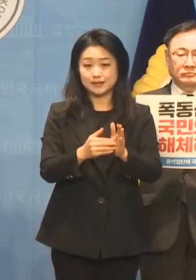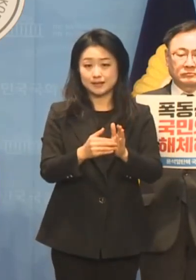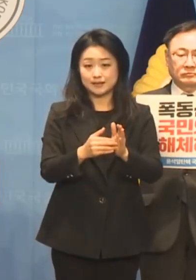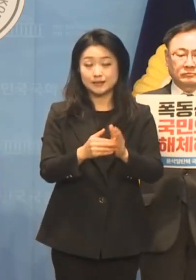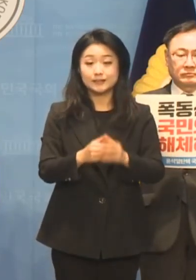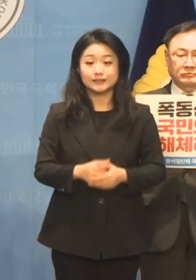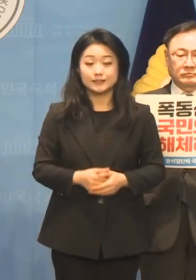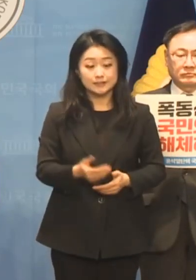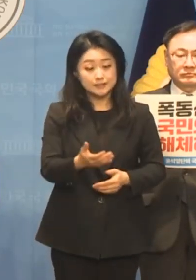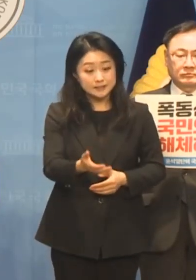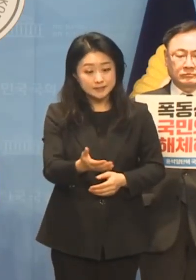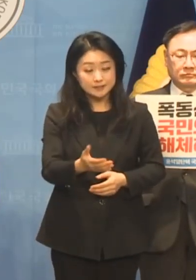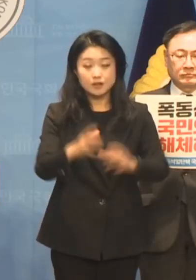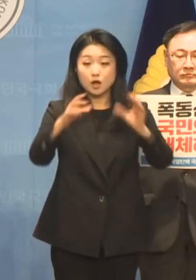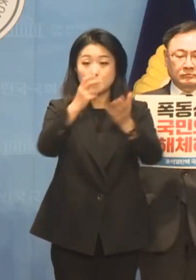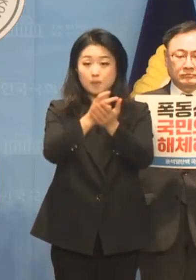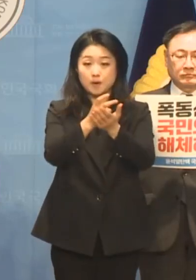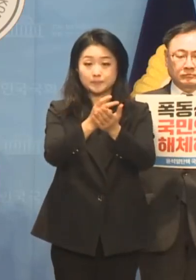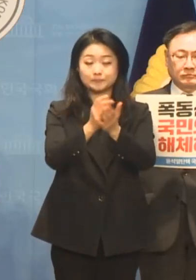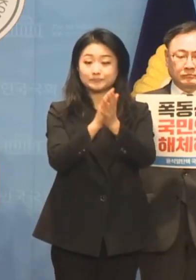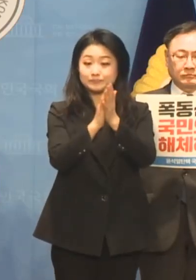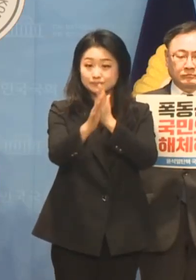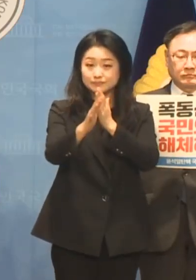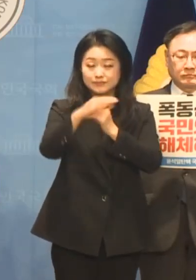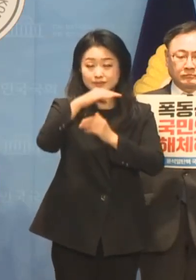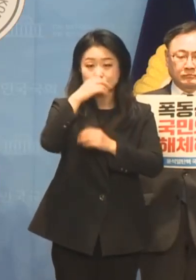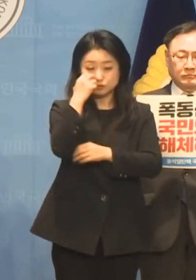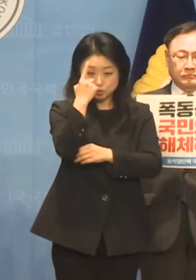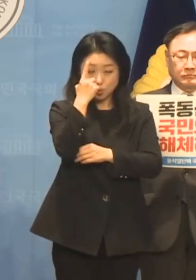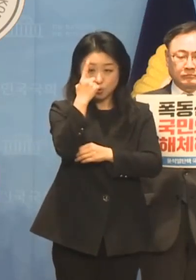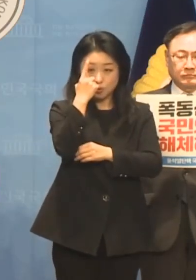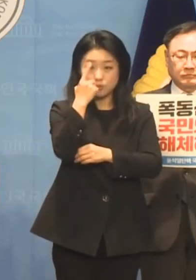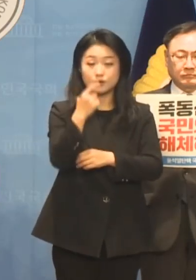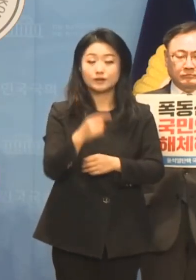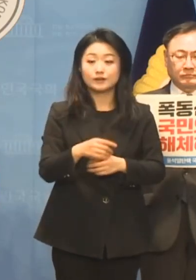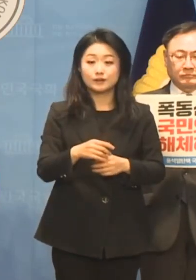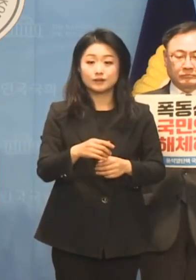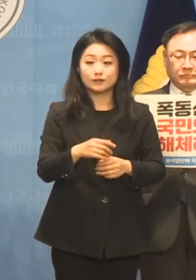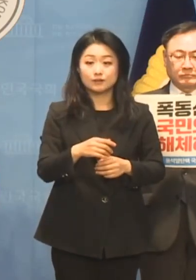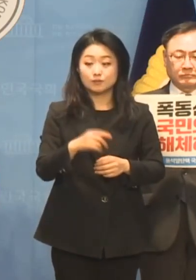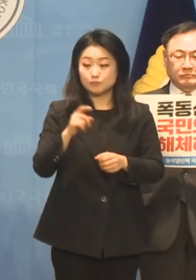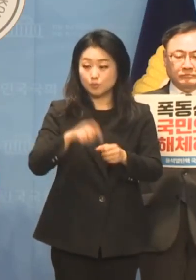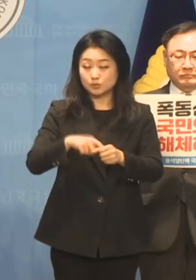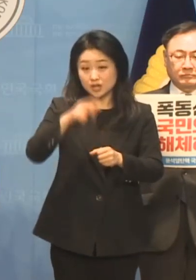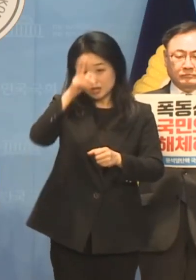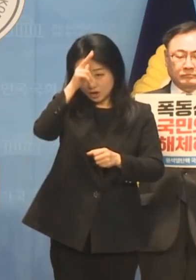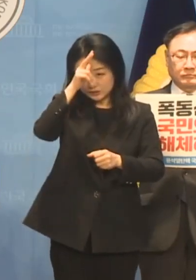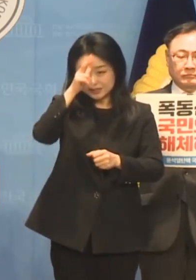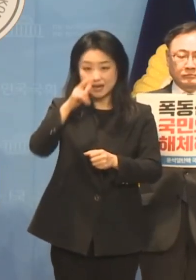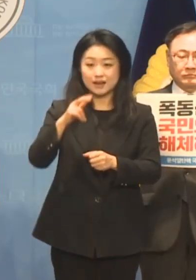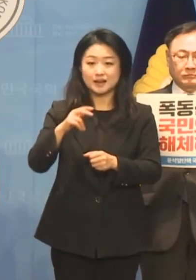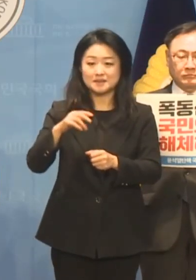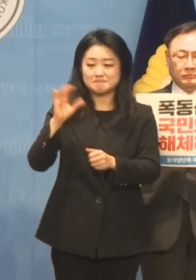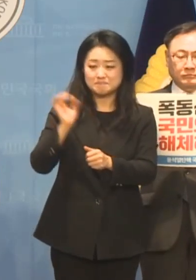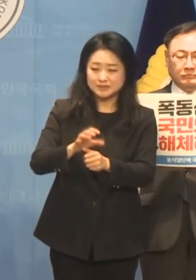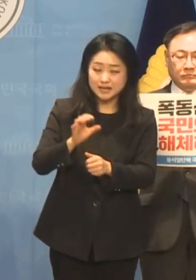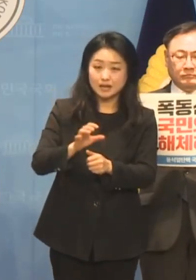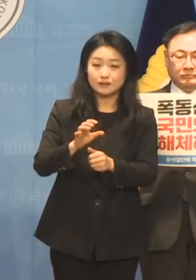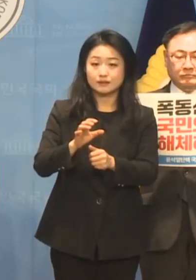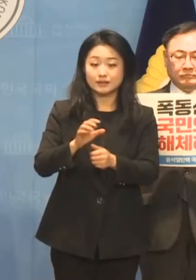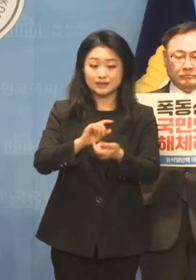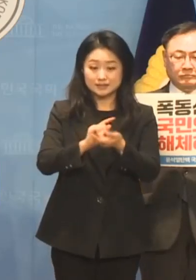국민의힘은 헌법 질서를 수호하려는 사법부와 경찰을 비난하고 폭도들을 두둔하고